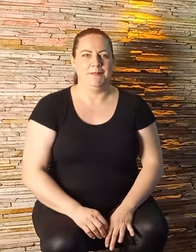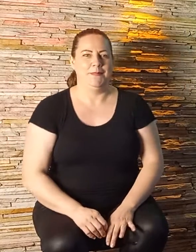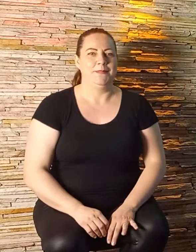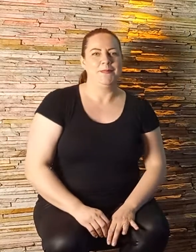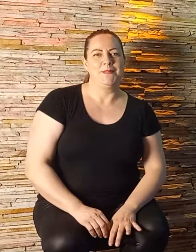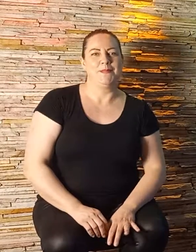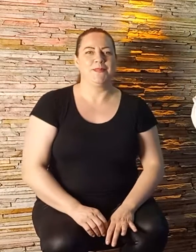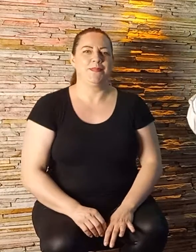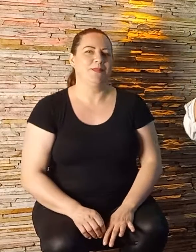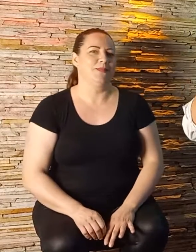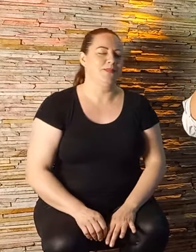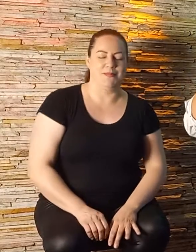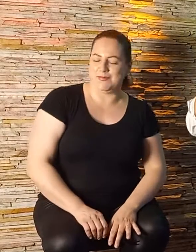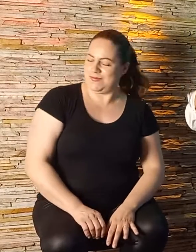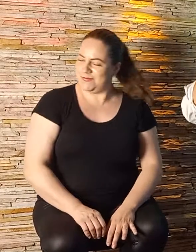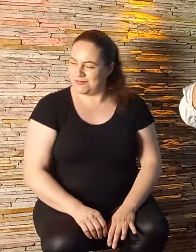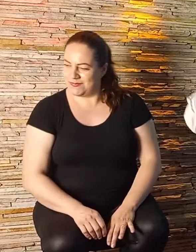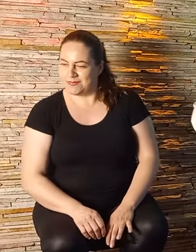a